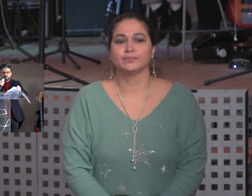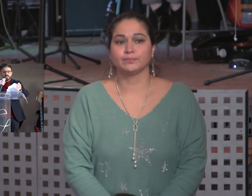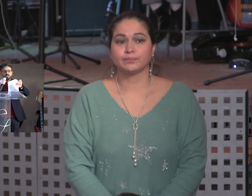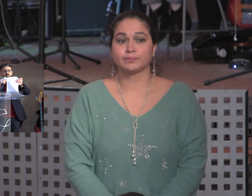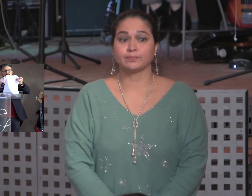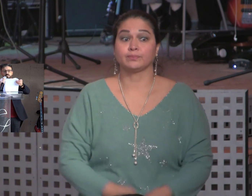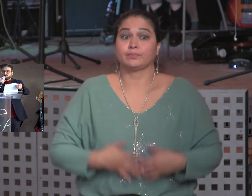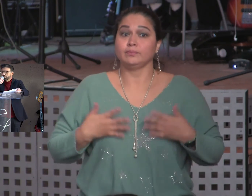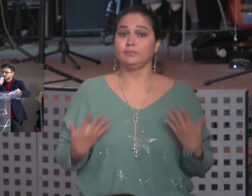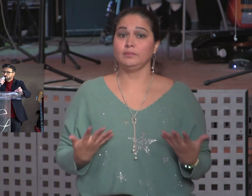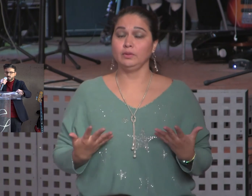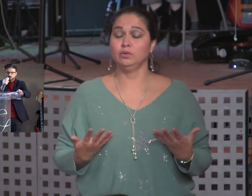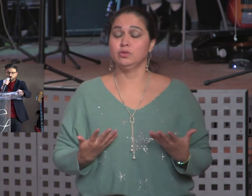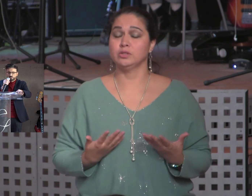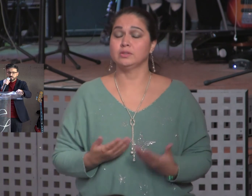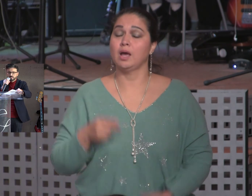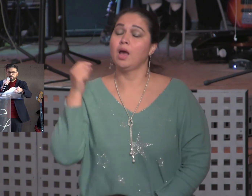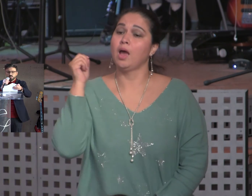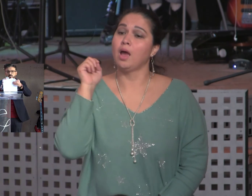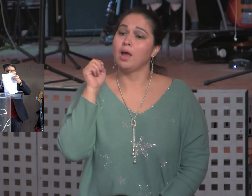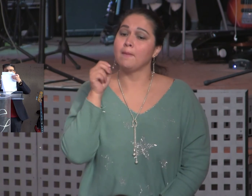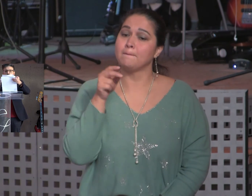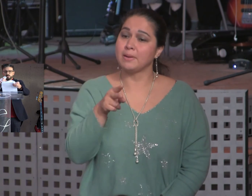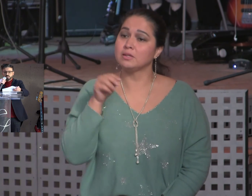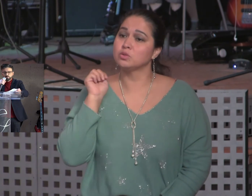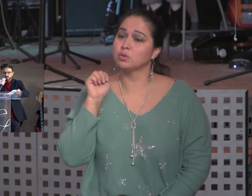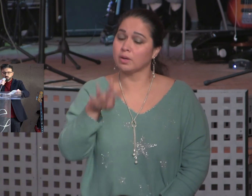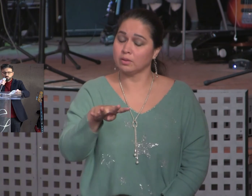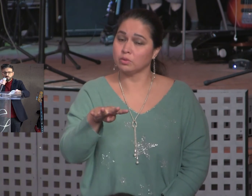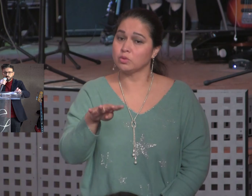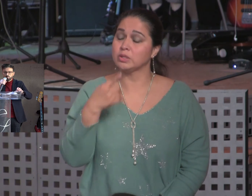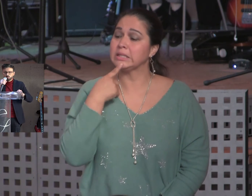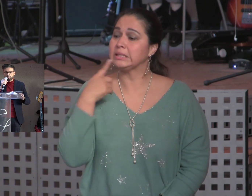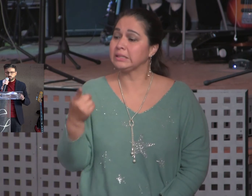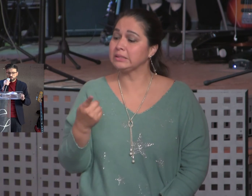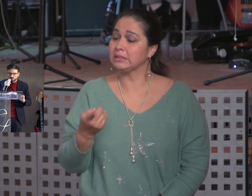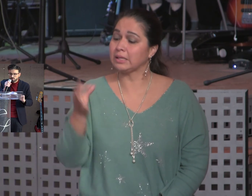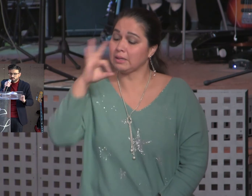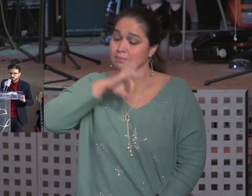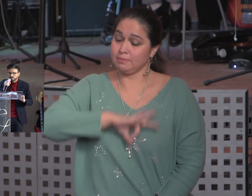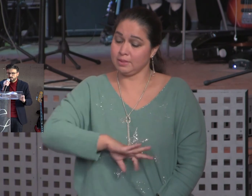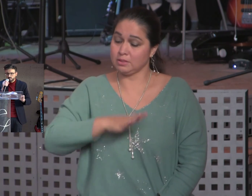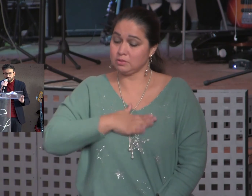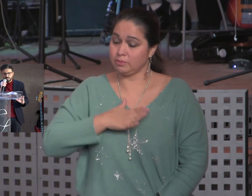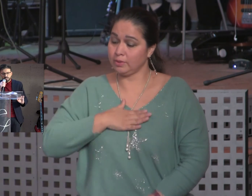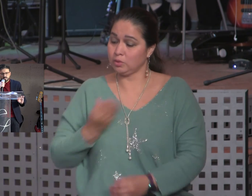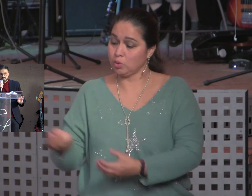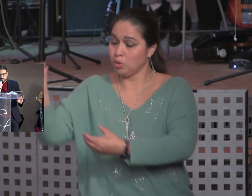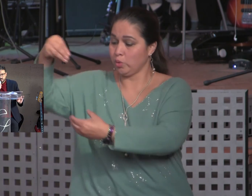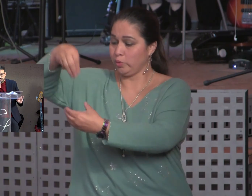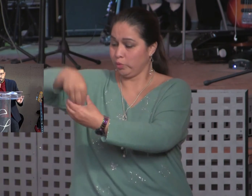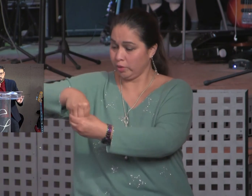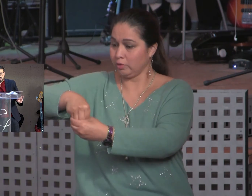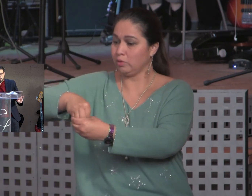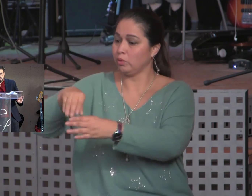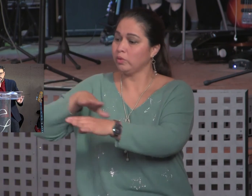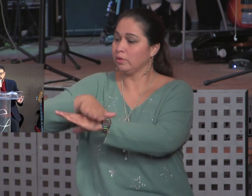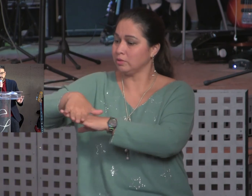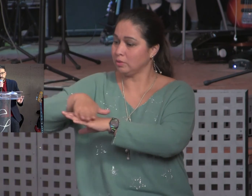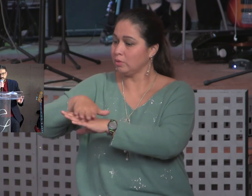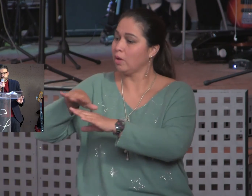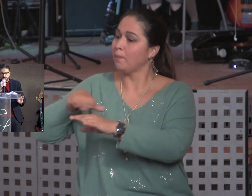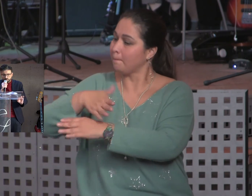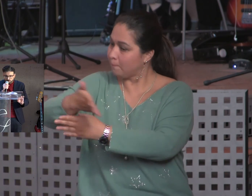Y pondré, verso 14, mi espíritu en vosotros y viviréis, y